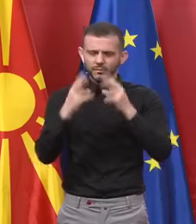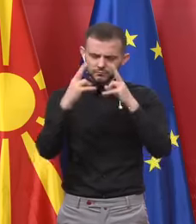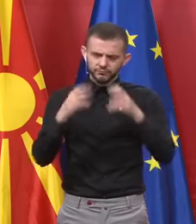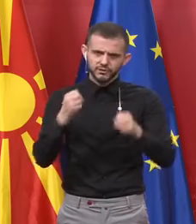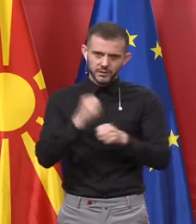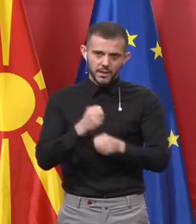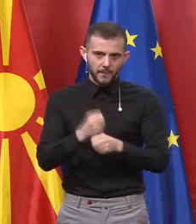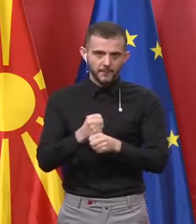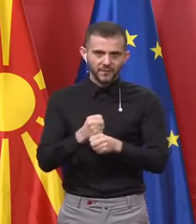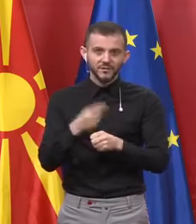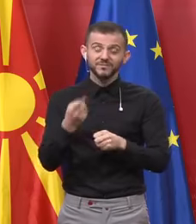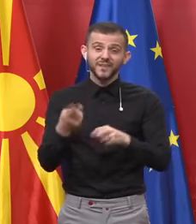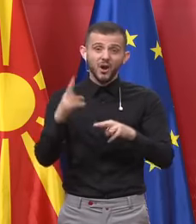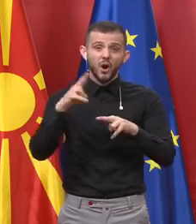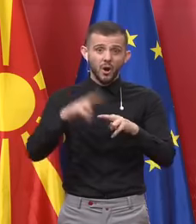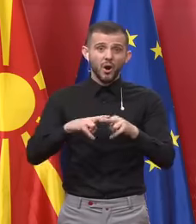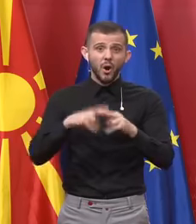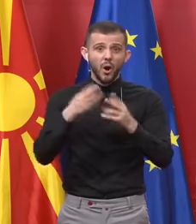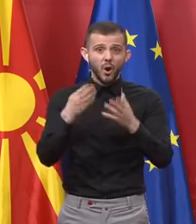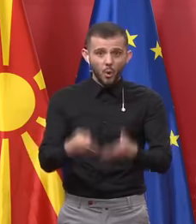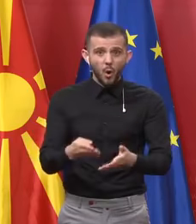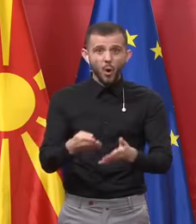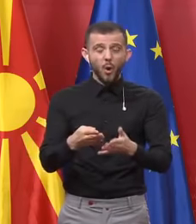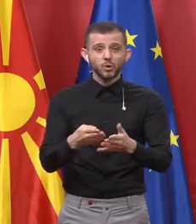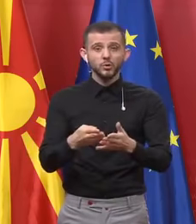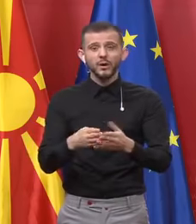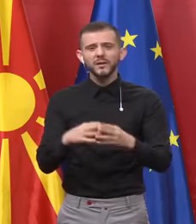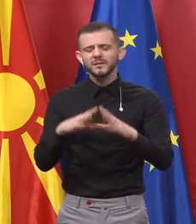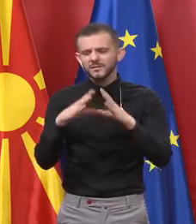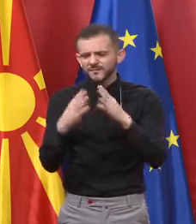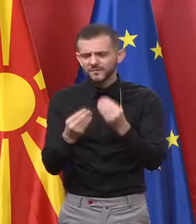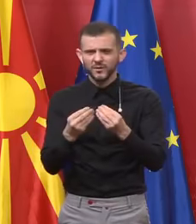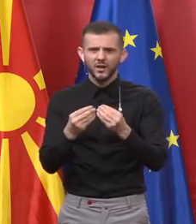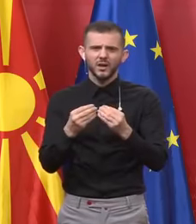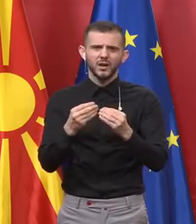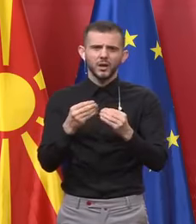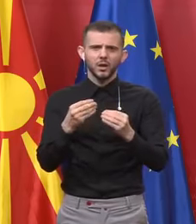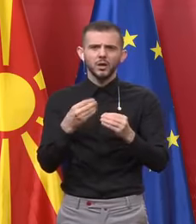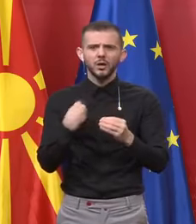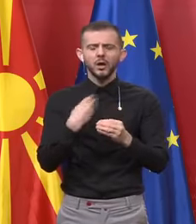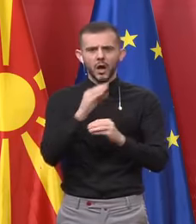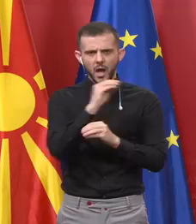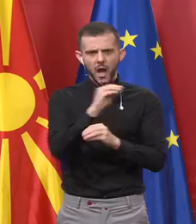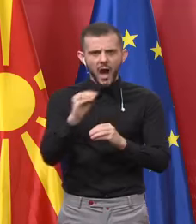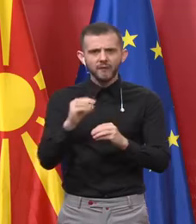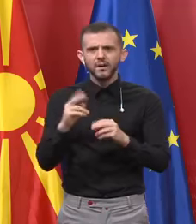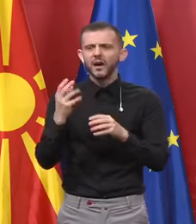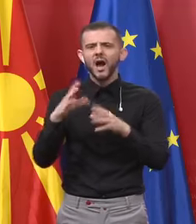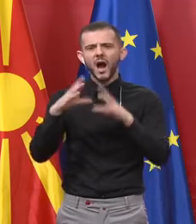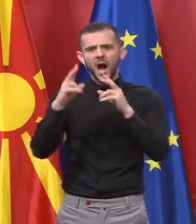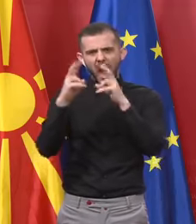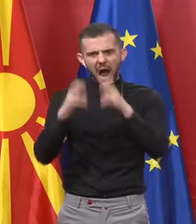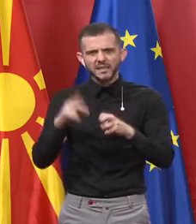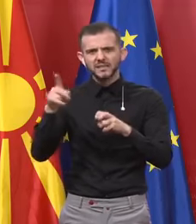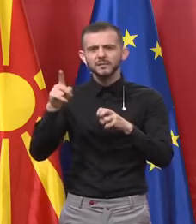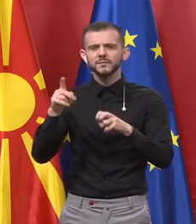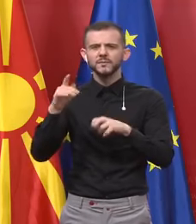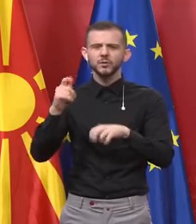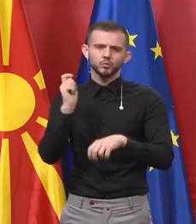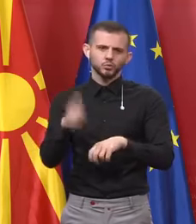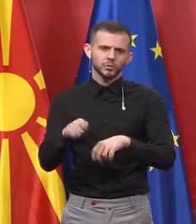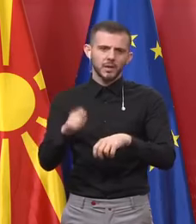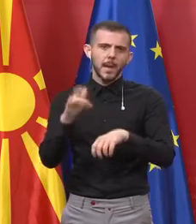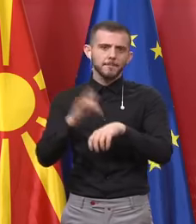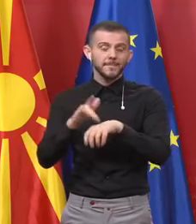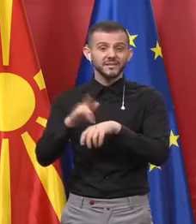што во одлуката, односно финалното сообщение, анализа од Институтот за судска